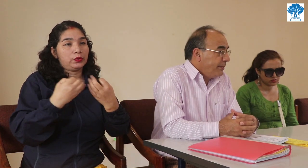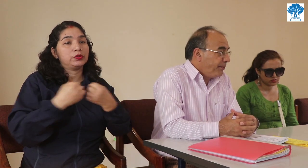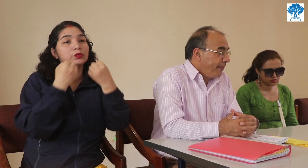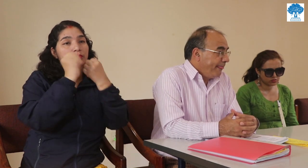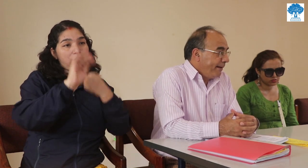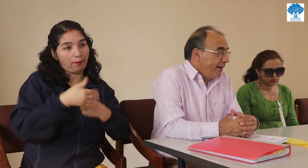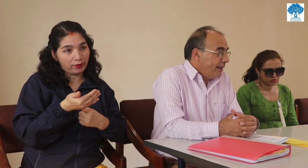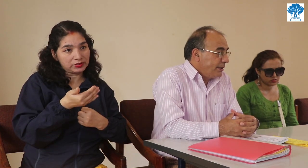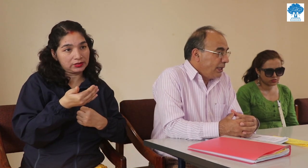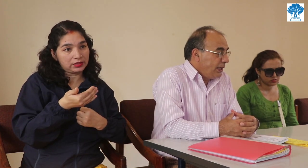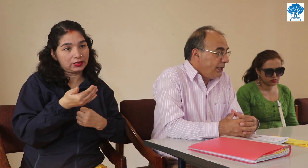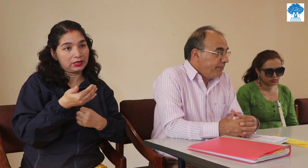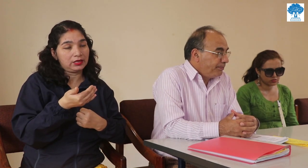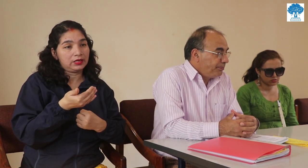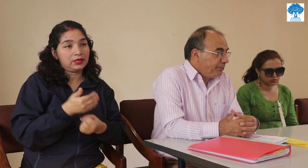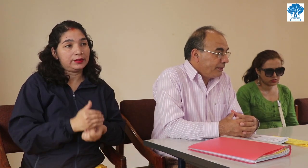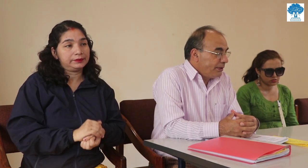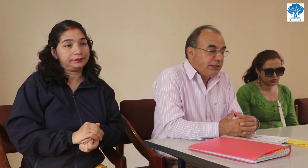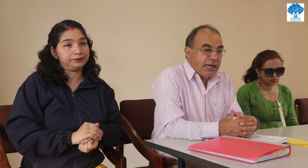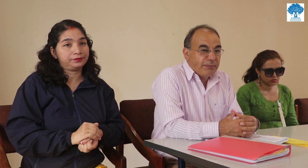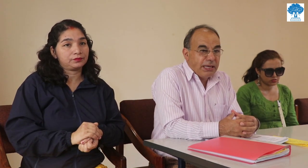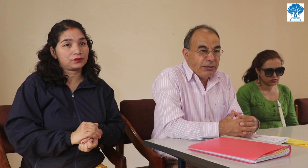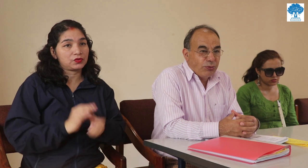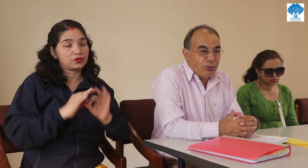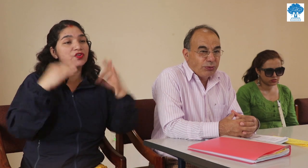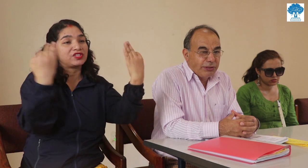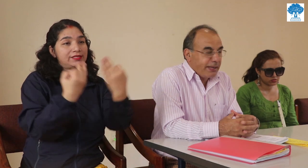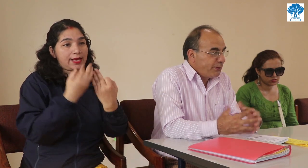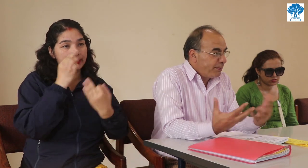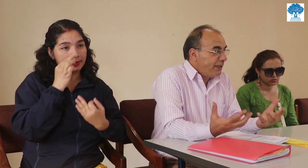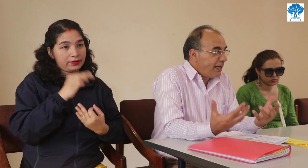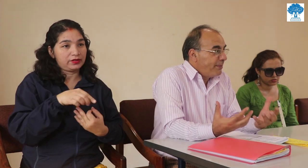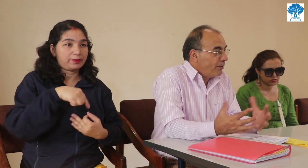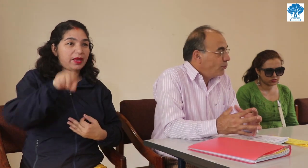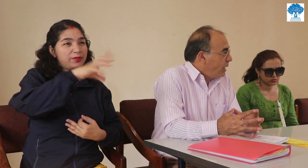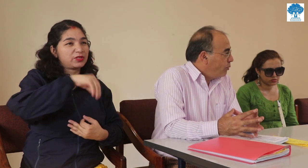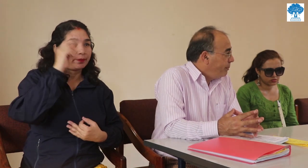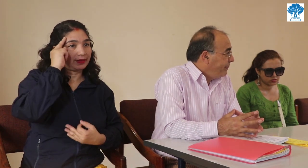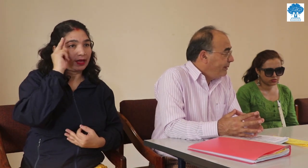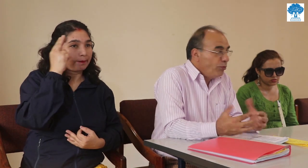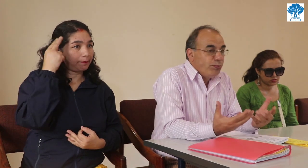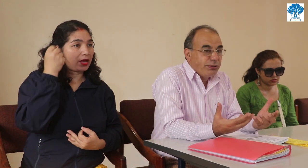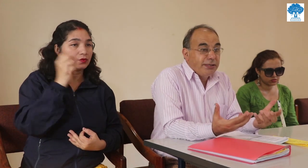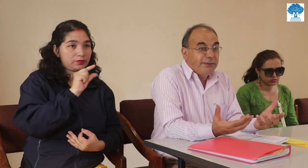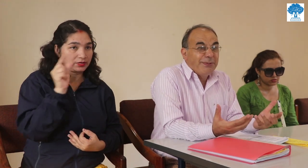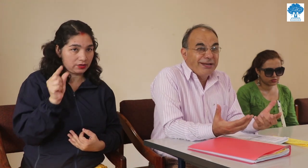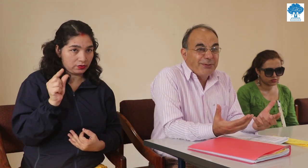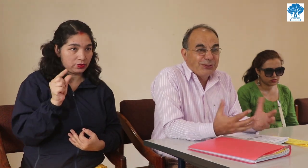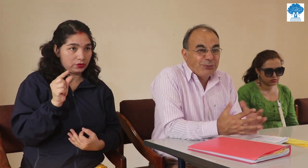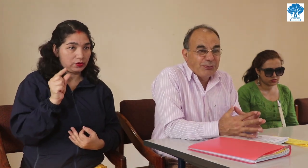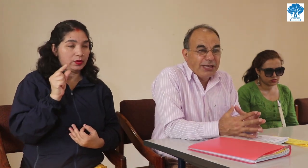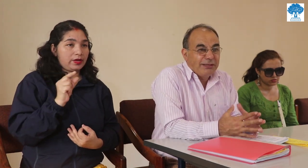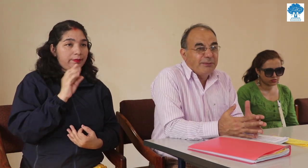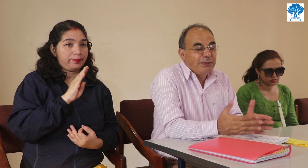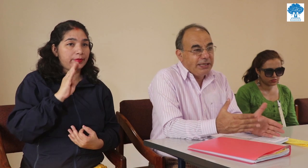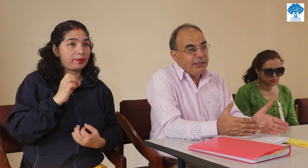पछाडि चाहिँ संसारमा यो तपाईँहरू सबैले थाहा पाएको कुरा हो, बेबी बुम सिन्ड्रोम भनेर